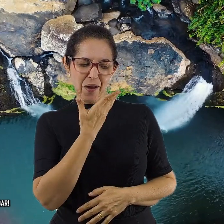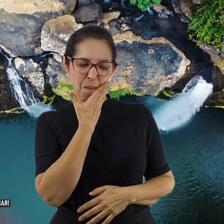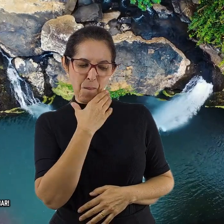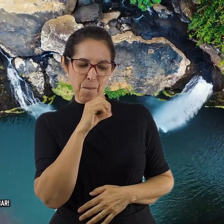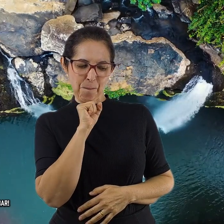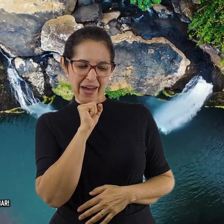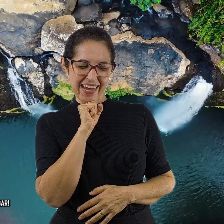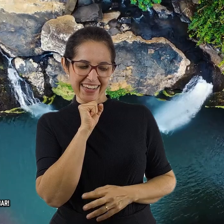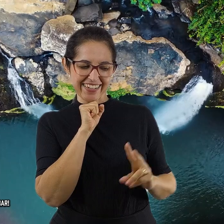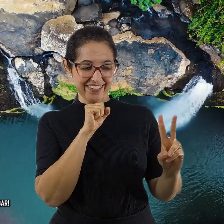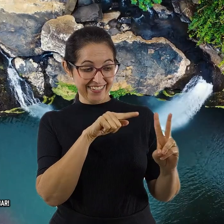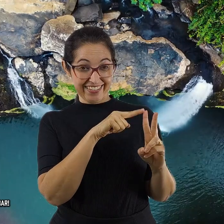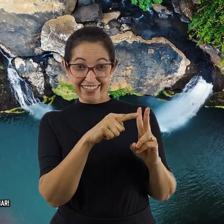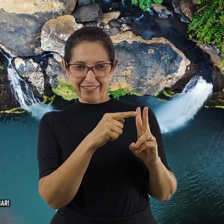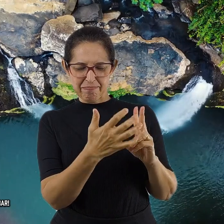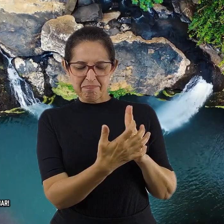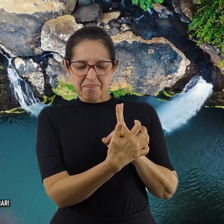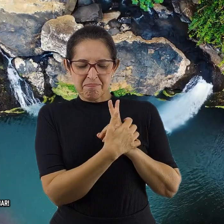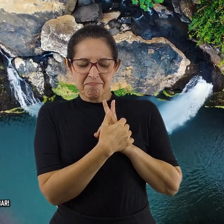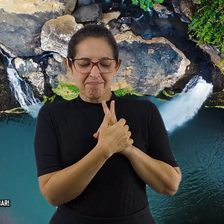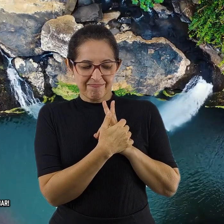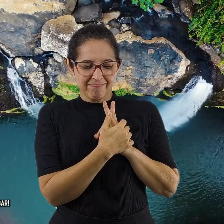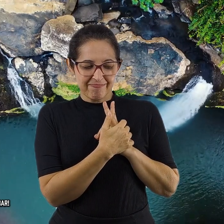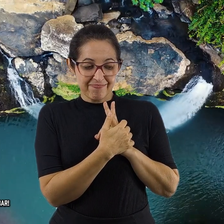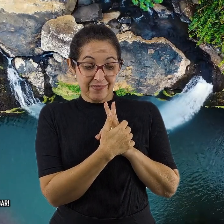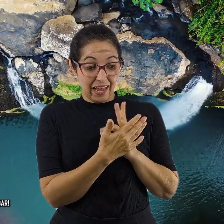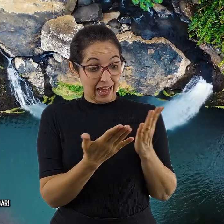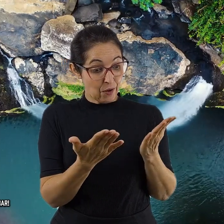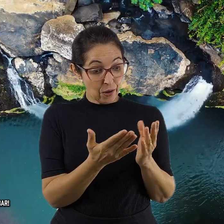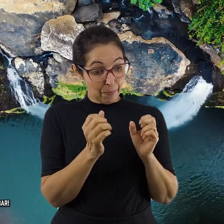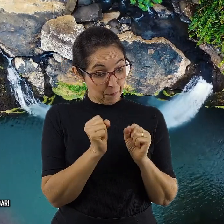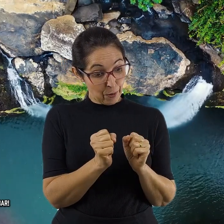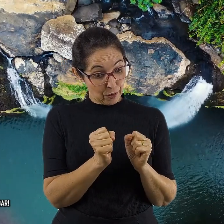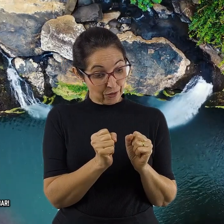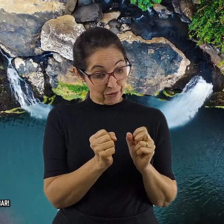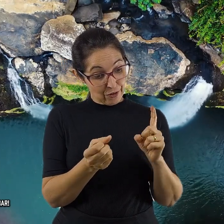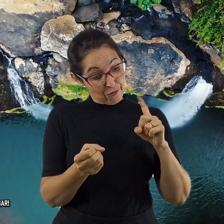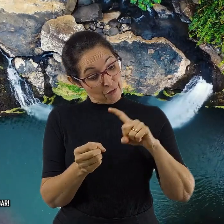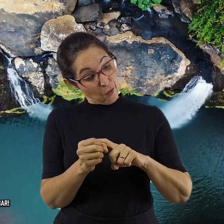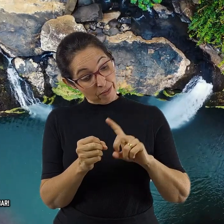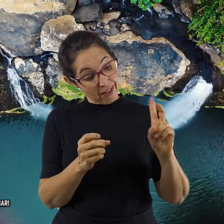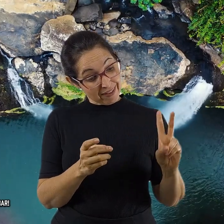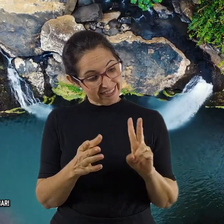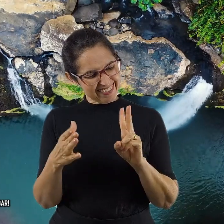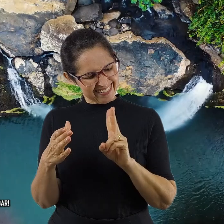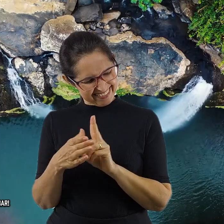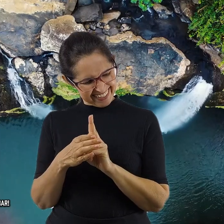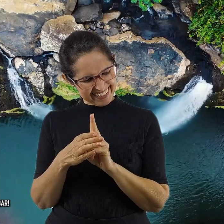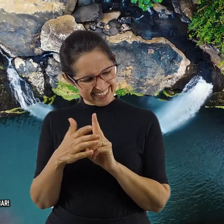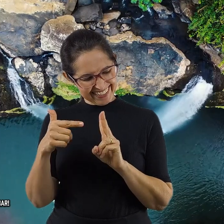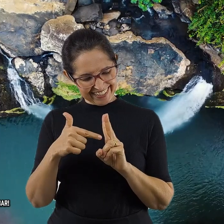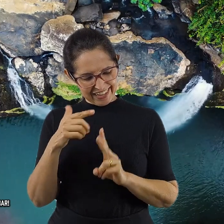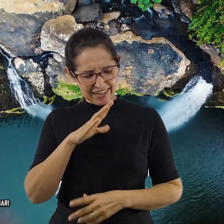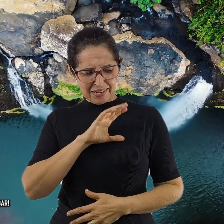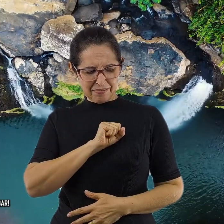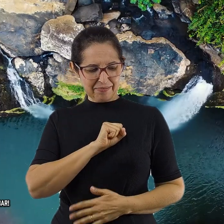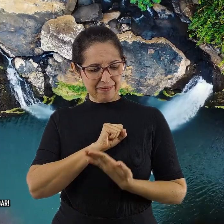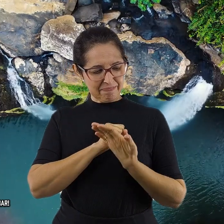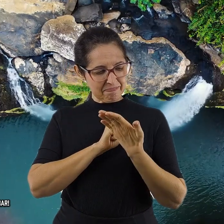eu vos abraço agora, porque é momento de voltar, meus filhos. E neste